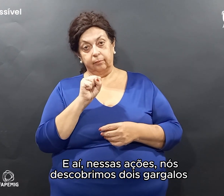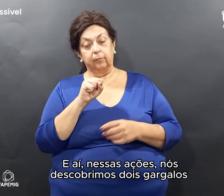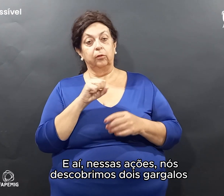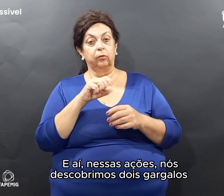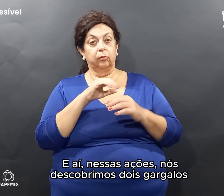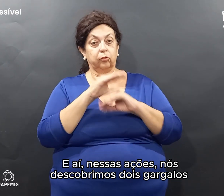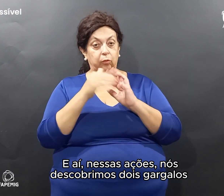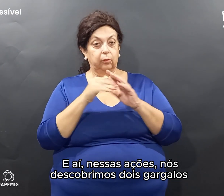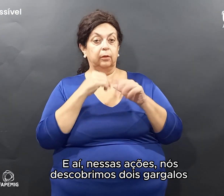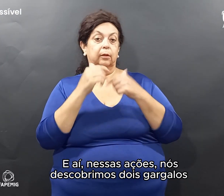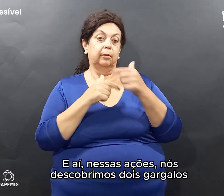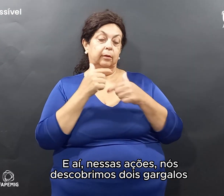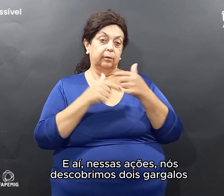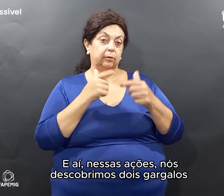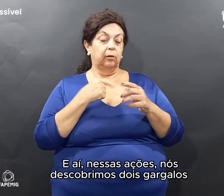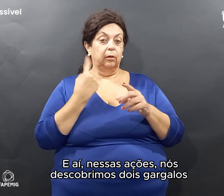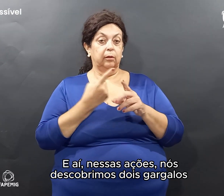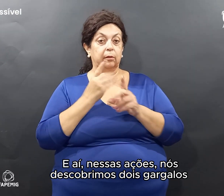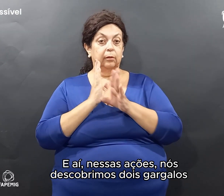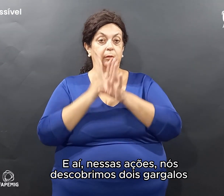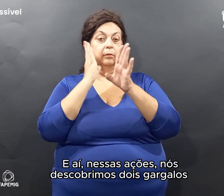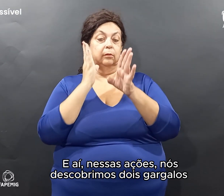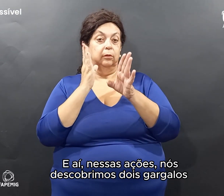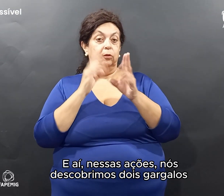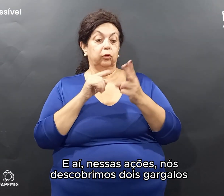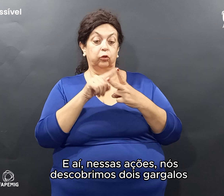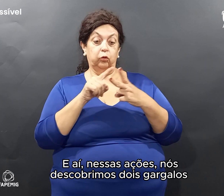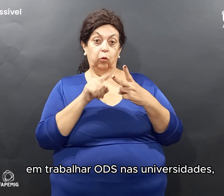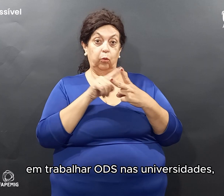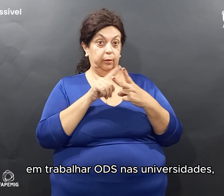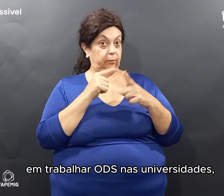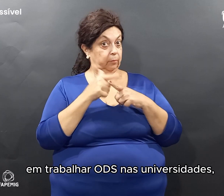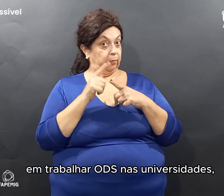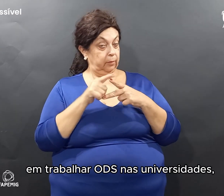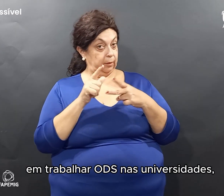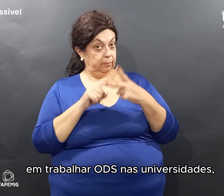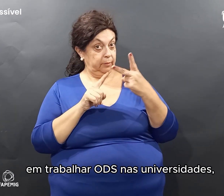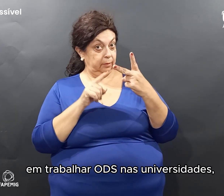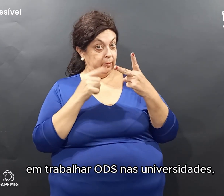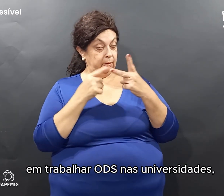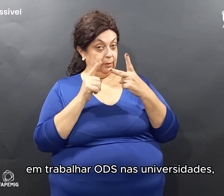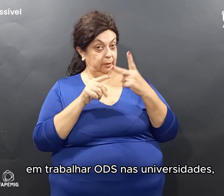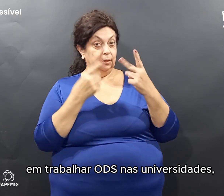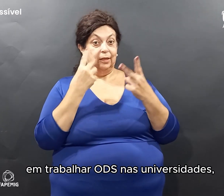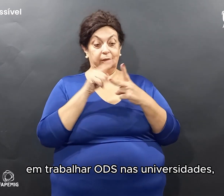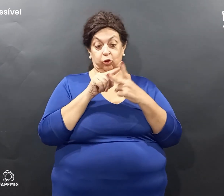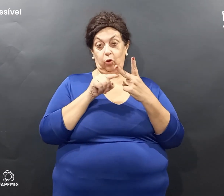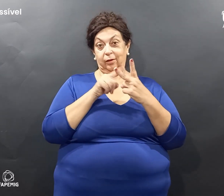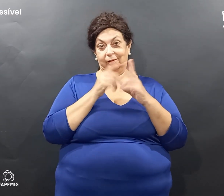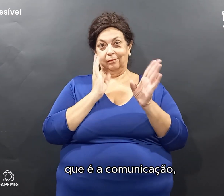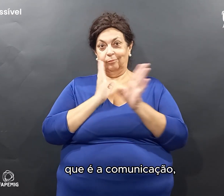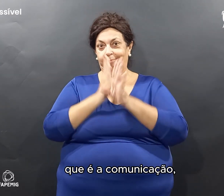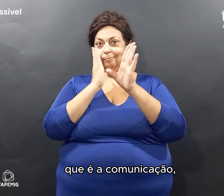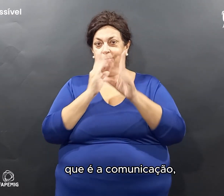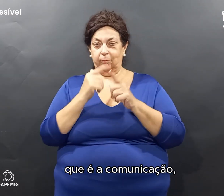ações, nós descobrimos 2 gargalos, né, em trabalhar ODS nas universidades, que é